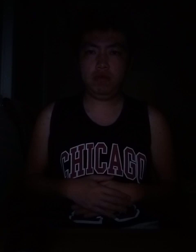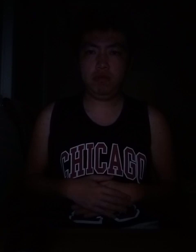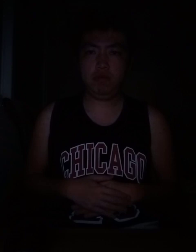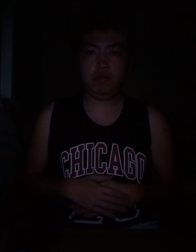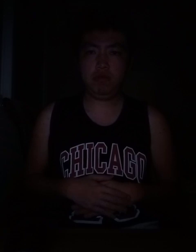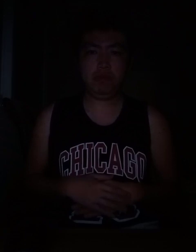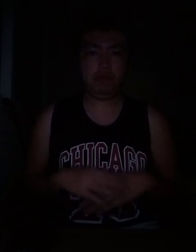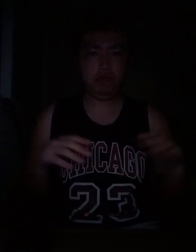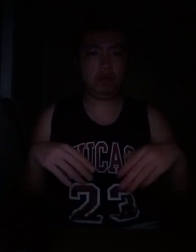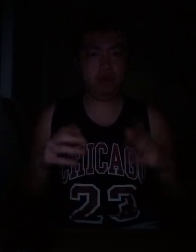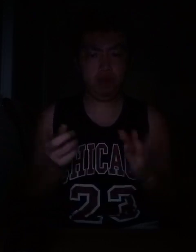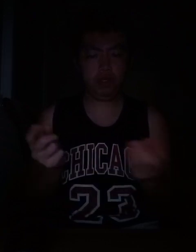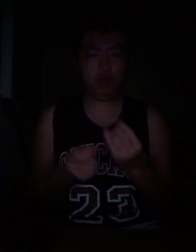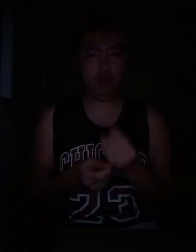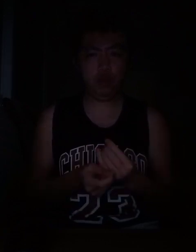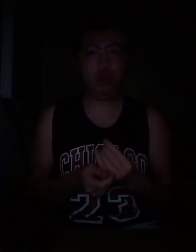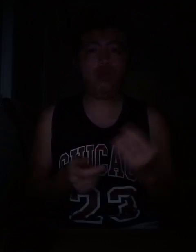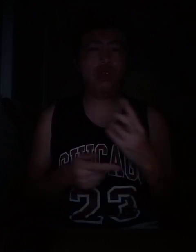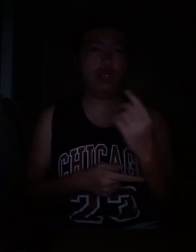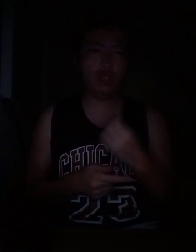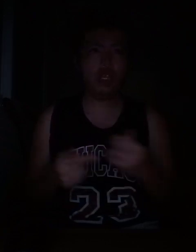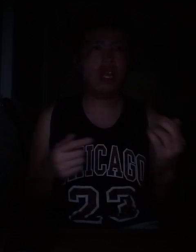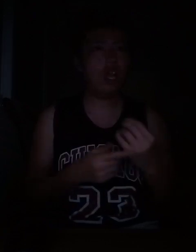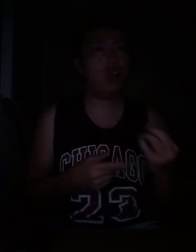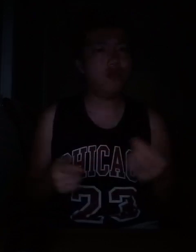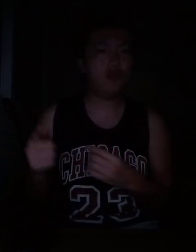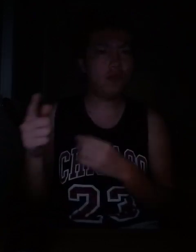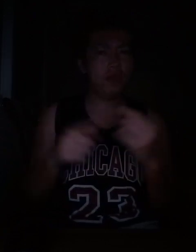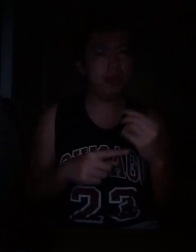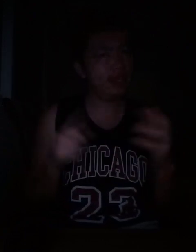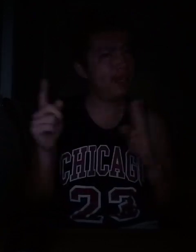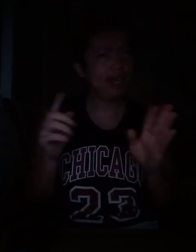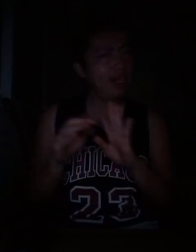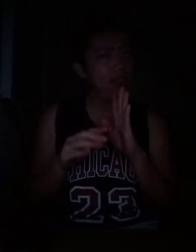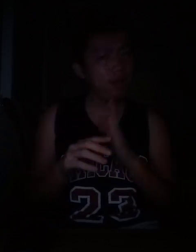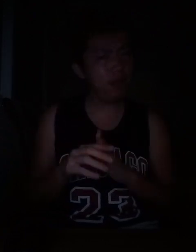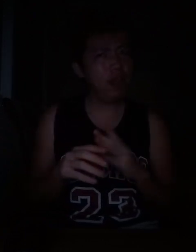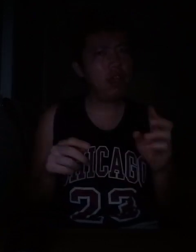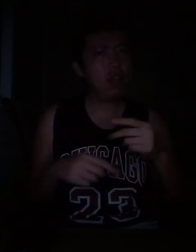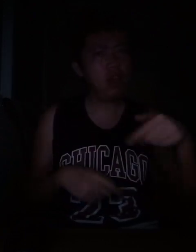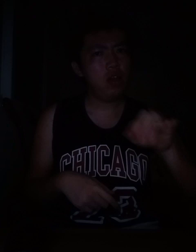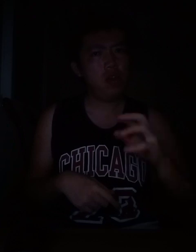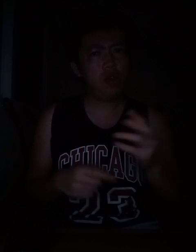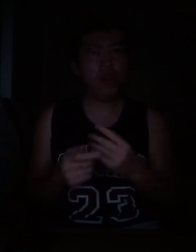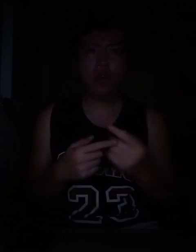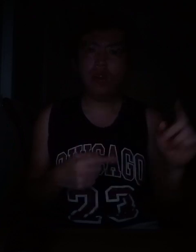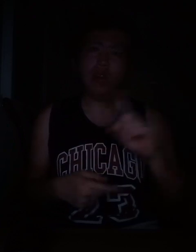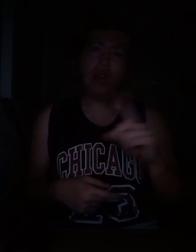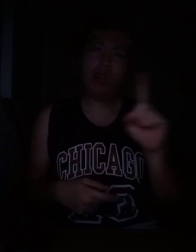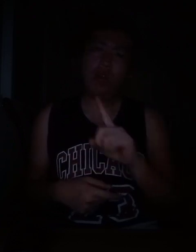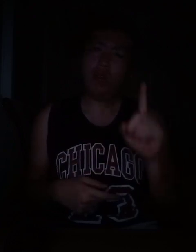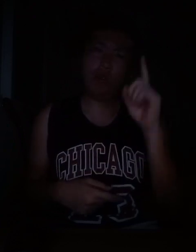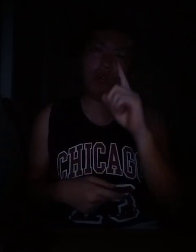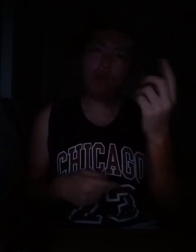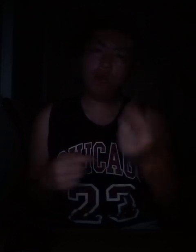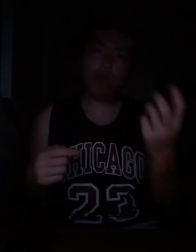제주도청 관계자는 오영훈 지사가 여름 휴가를 취소하지는 않았지만 휴가 기간에도 태풍 상황을